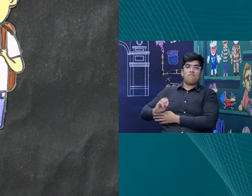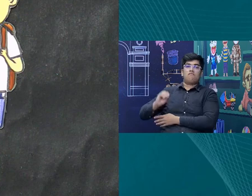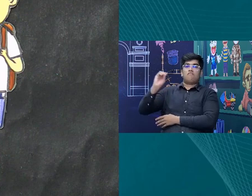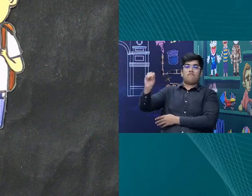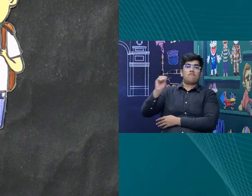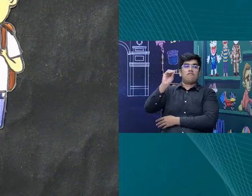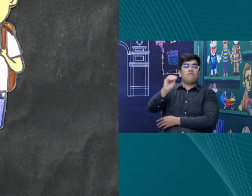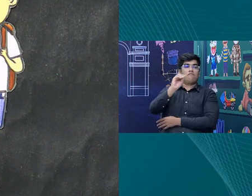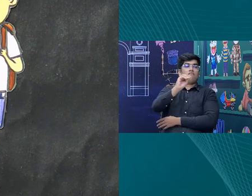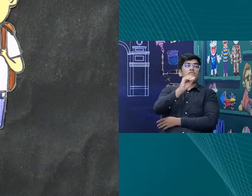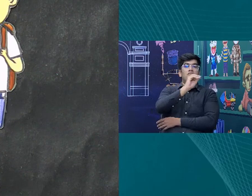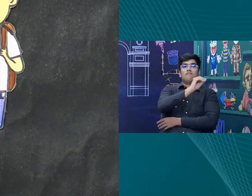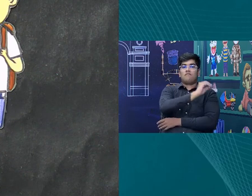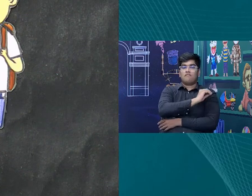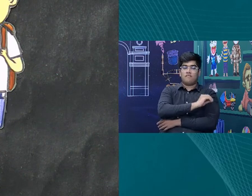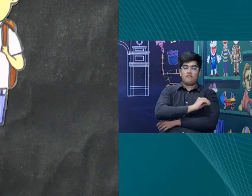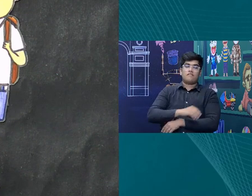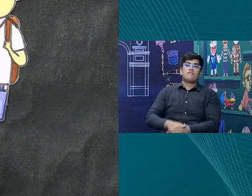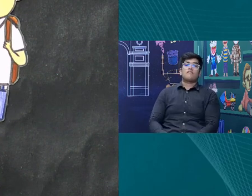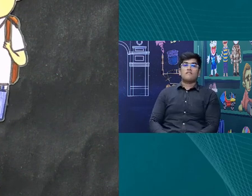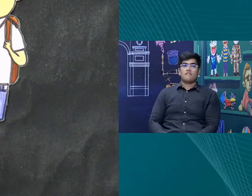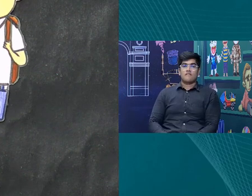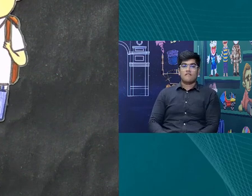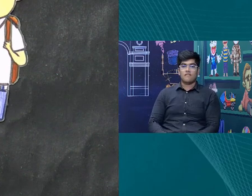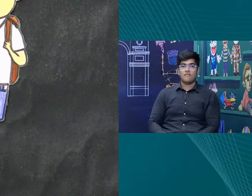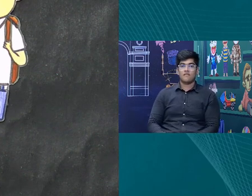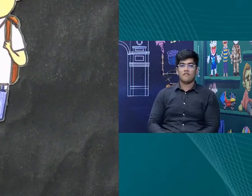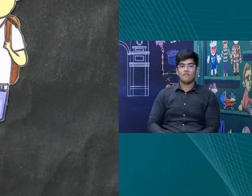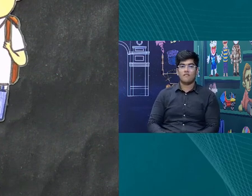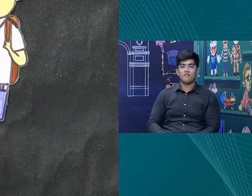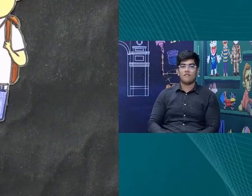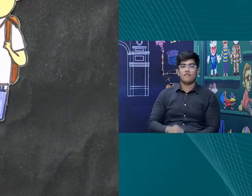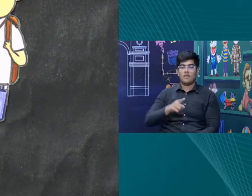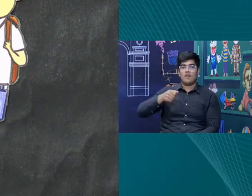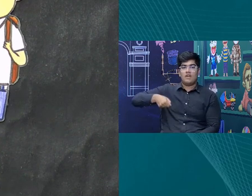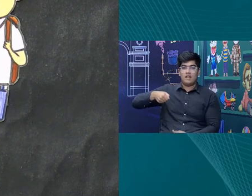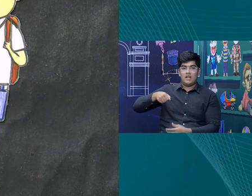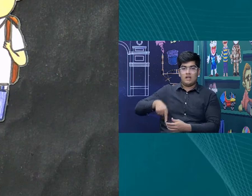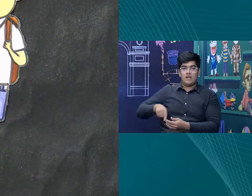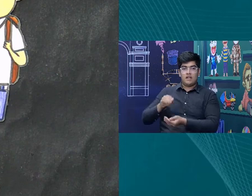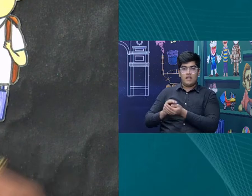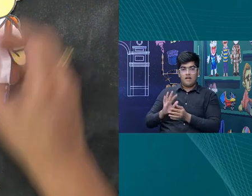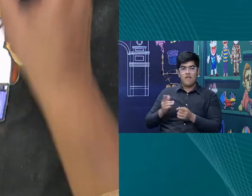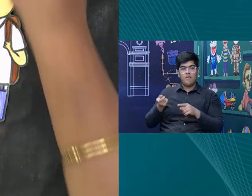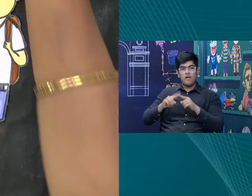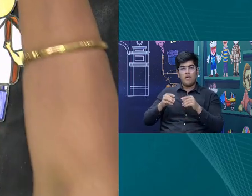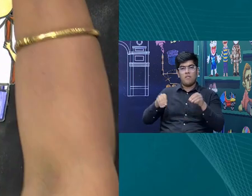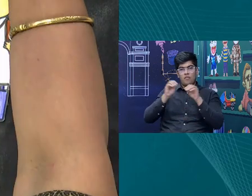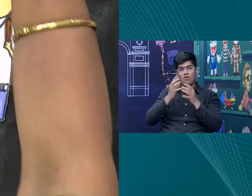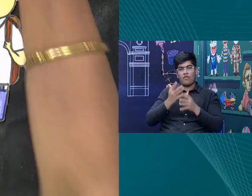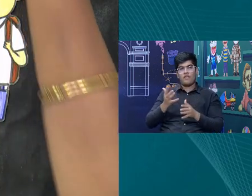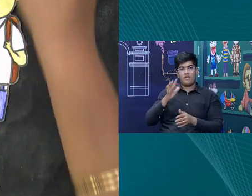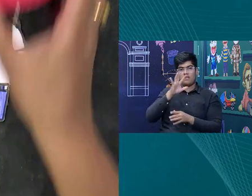में दिख रहे हैं, और बहुत सारे पत्र इनके ठैले में हैं, और आप कुछ और चीजों को भी भेचानते हैं,